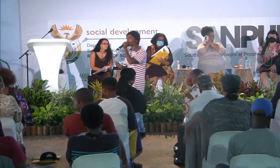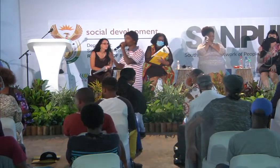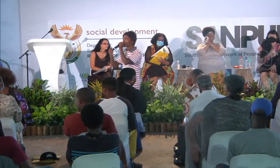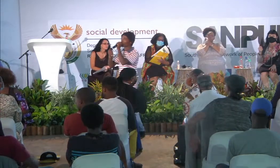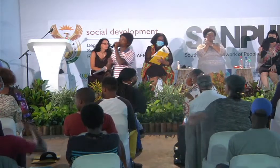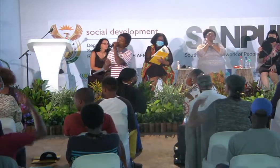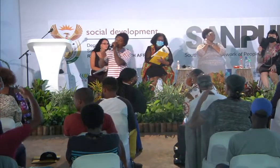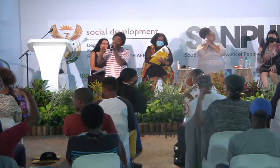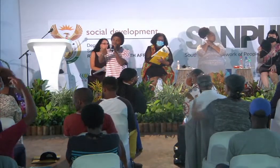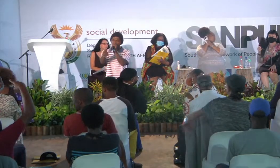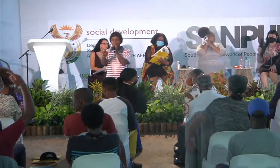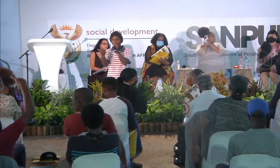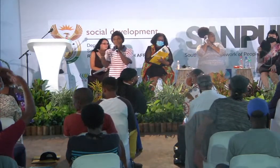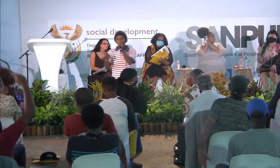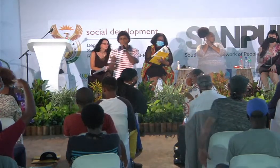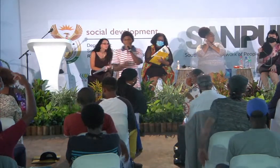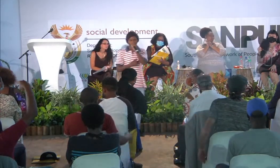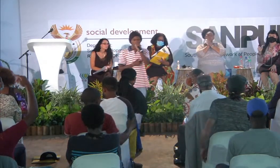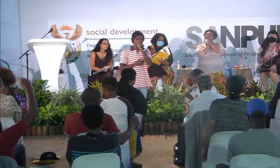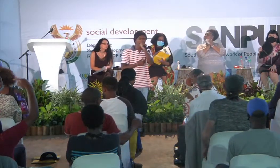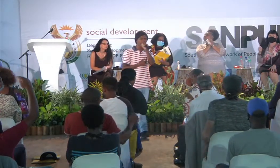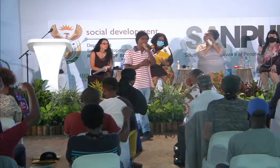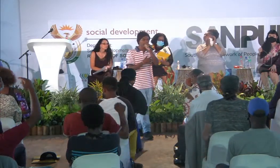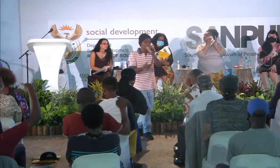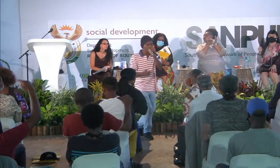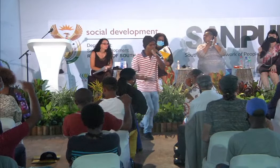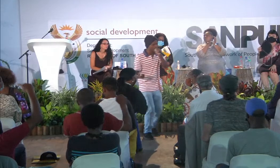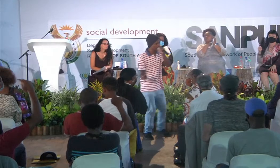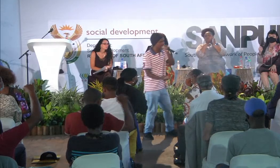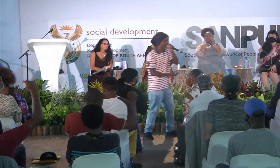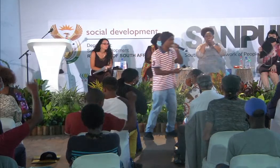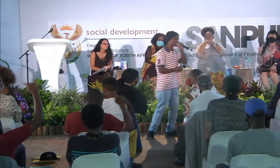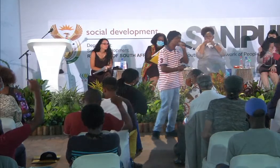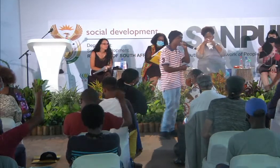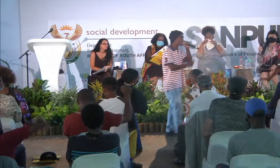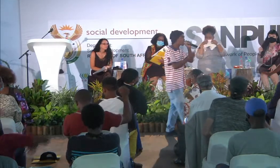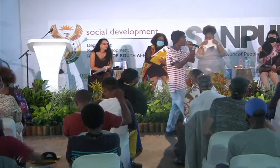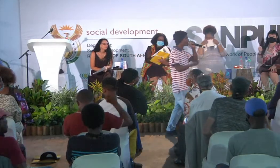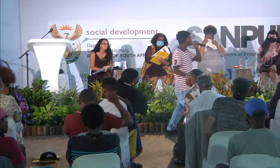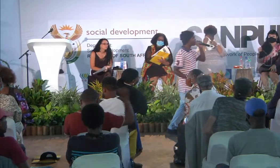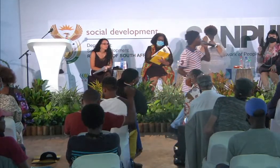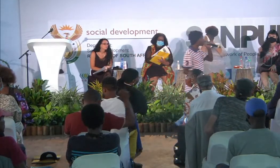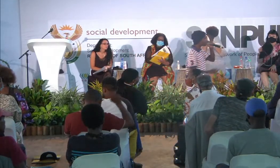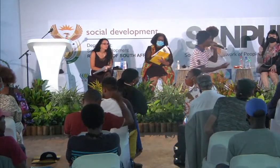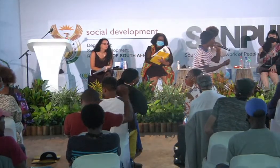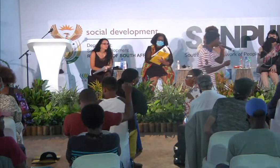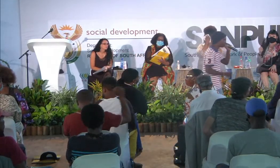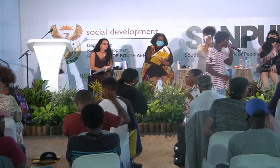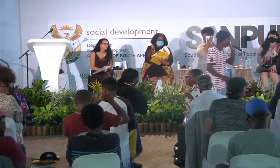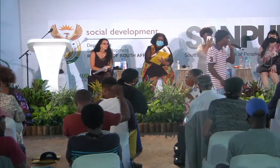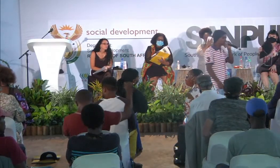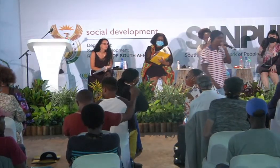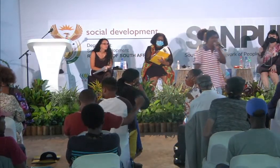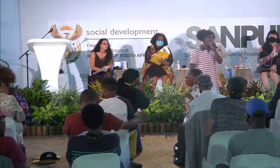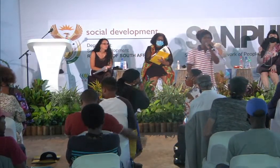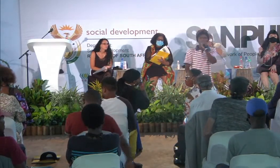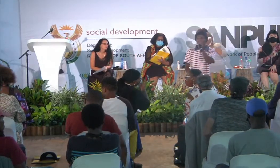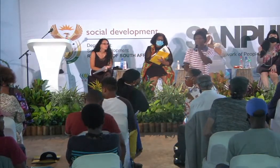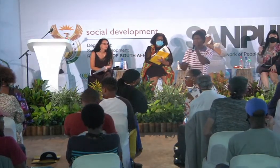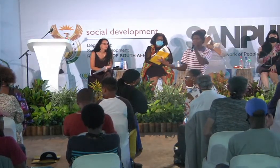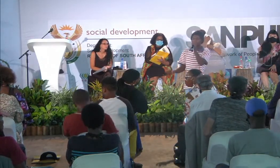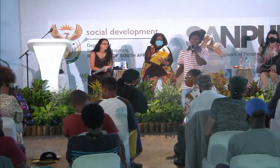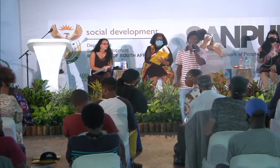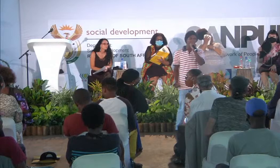majority sikholwa kuyona kuphilo nemali philwa kamnandi sikhohle bese silahla amasiko kwabanye kaphanto angithi phela kufunwa lempilo